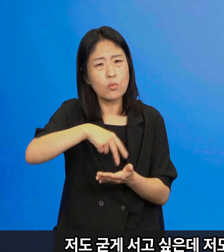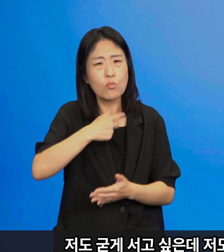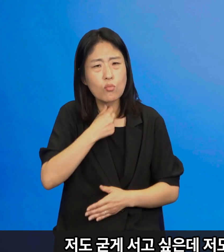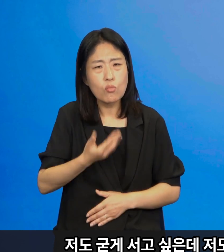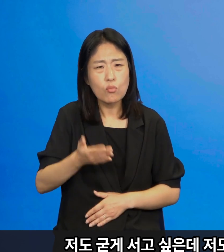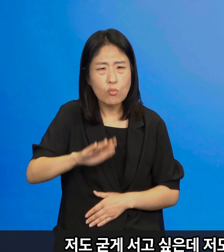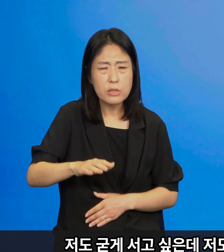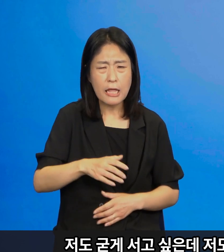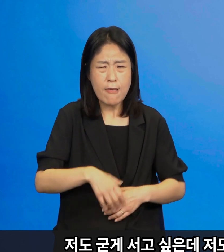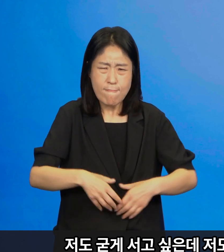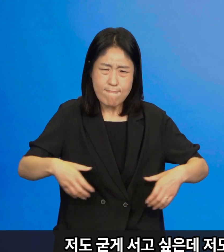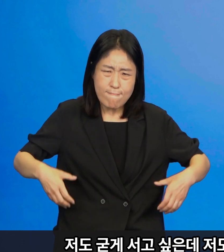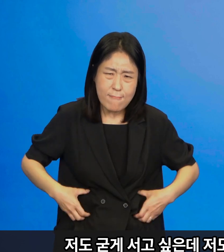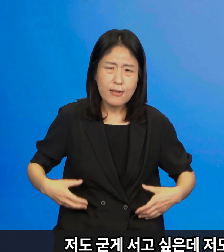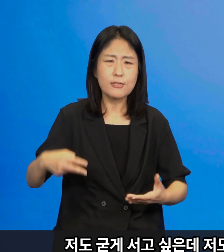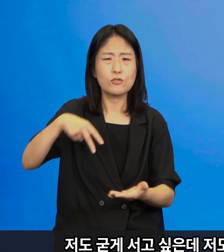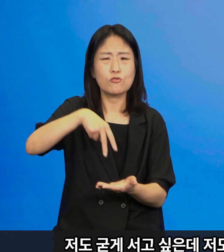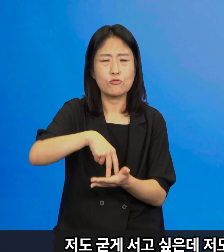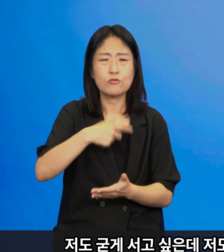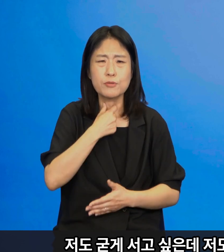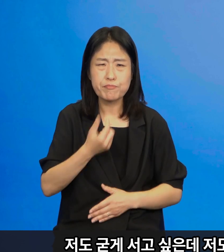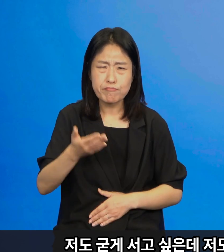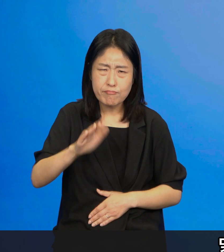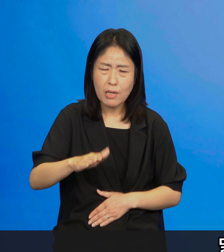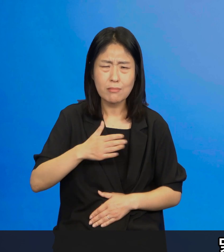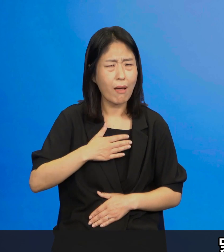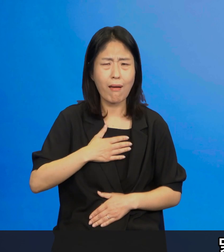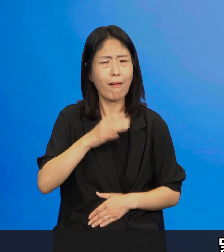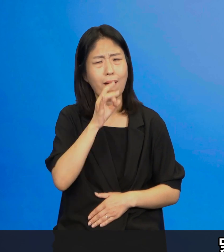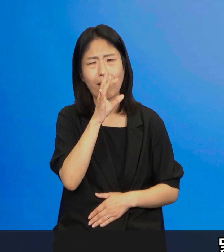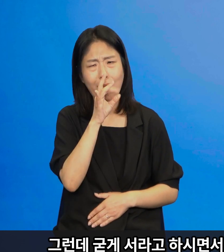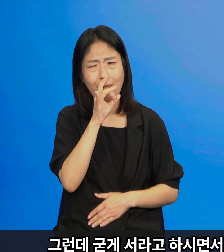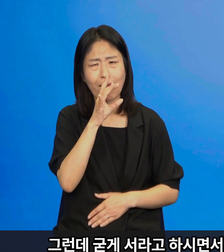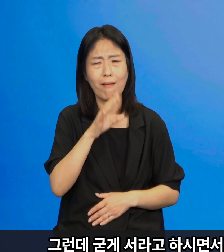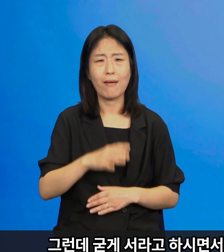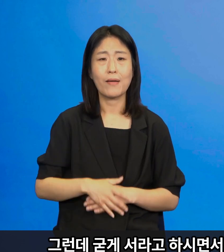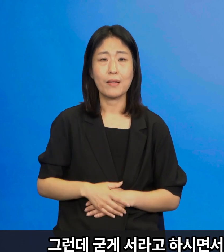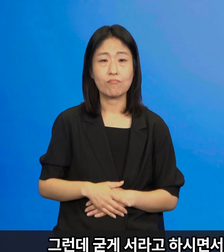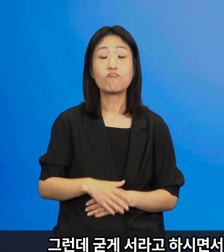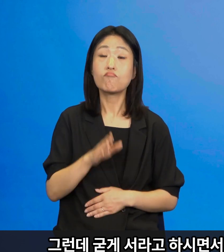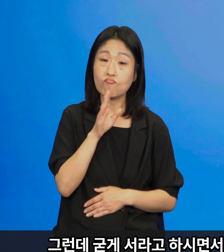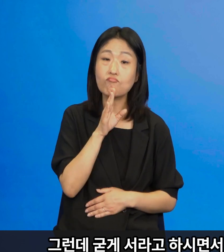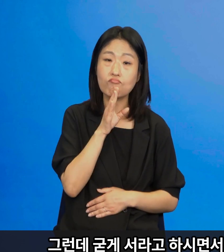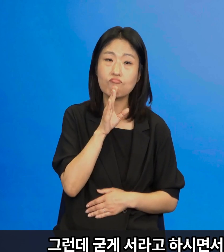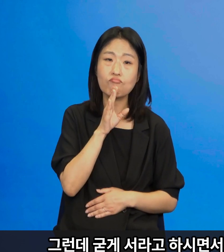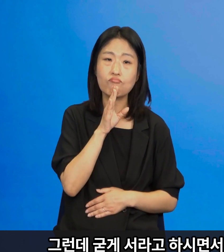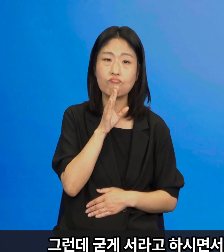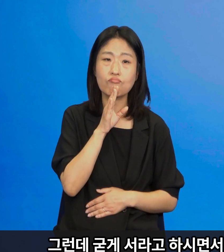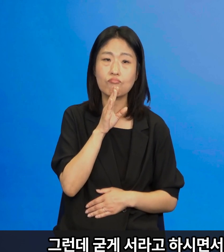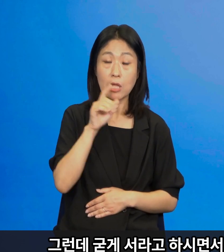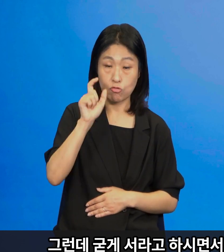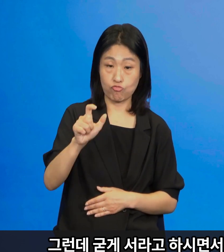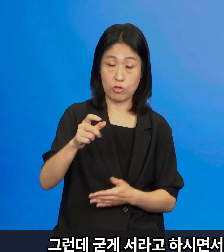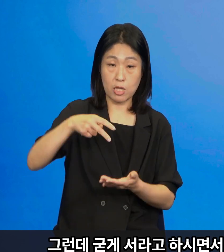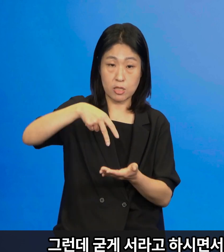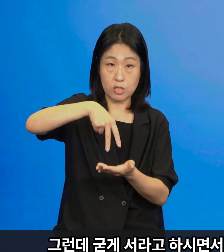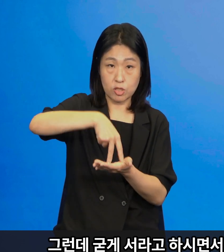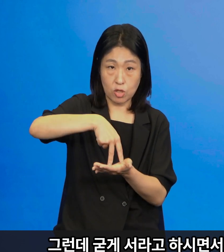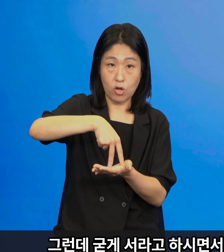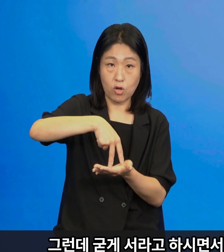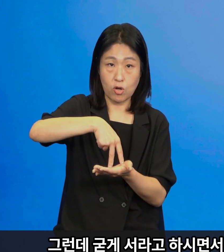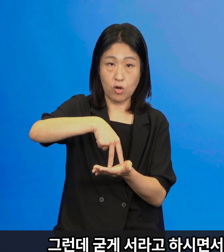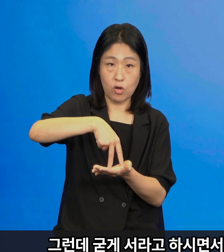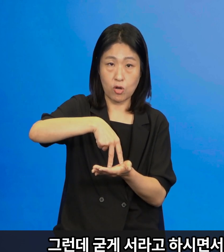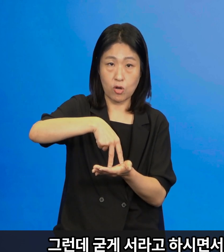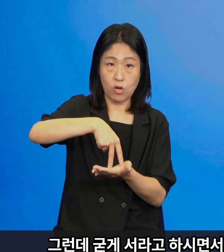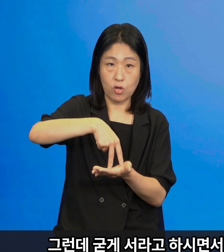저도 당당하고 싶은데 잘 안 됩니다. 맞아요. 그런데 굳게 서라고 하시면서 진리의